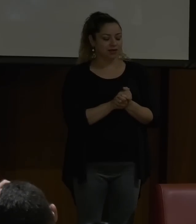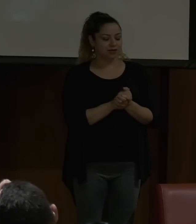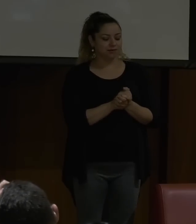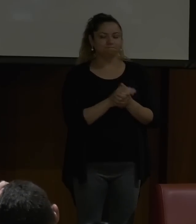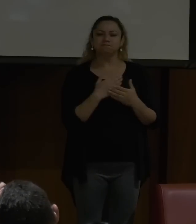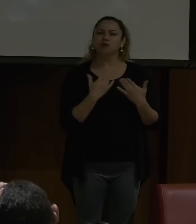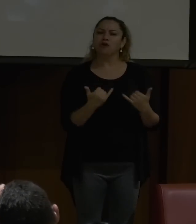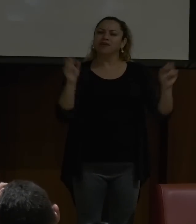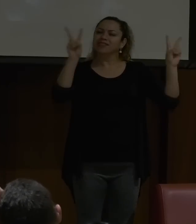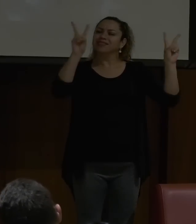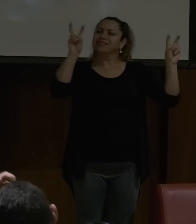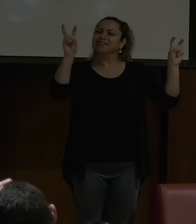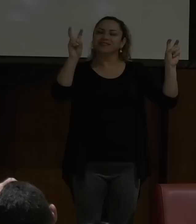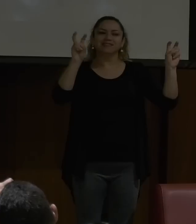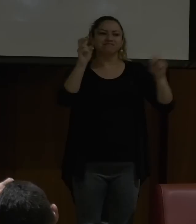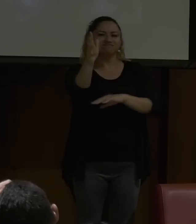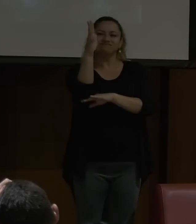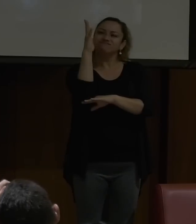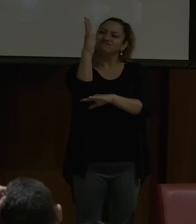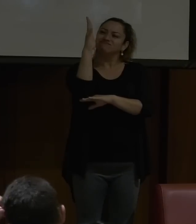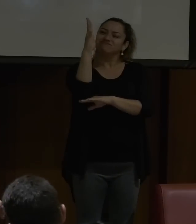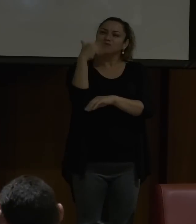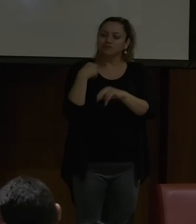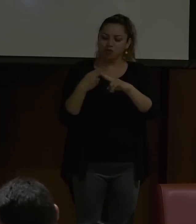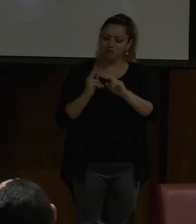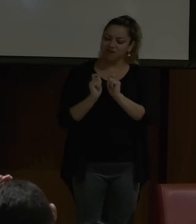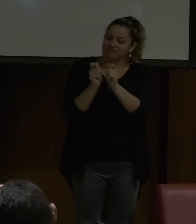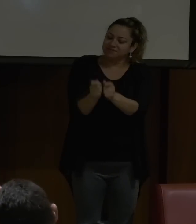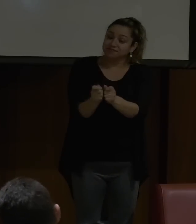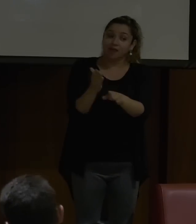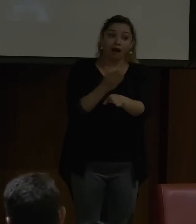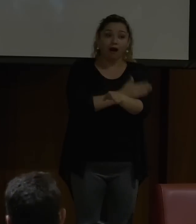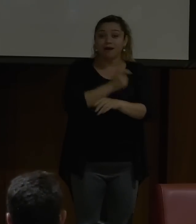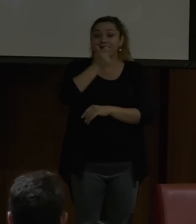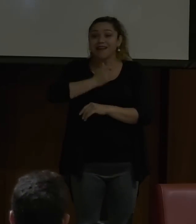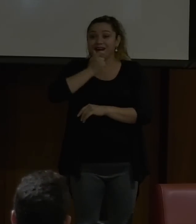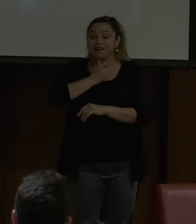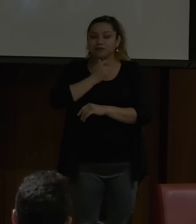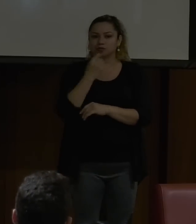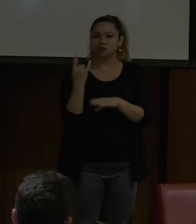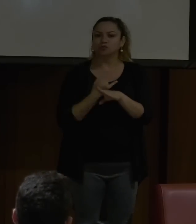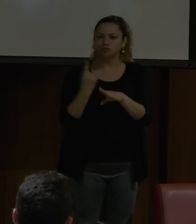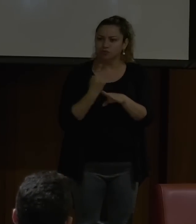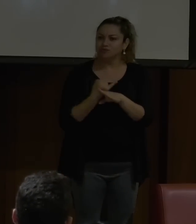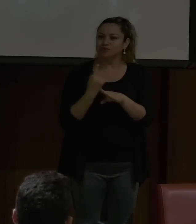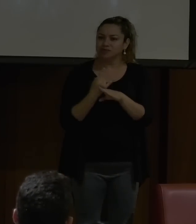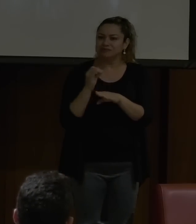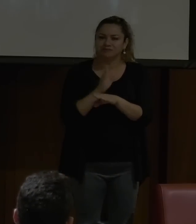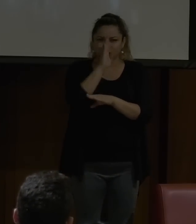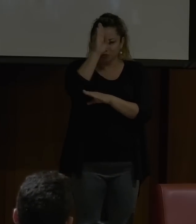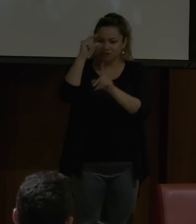He titulado la conferencia un nombre que él usaba mucho, Leandro, y que además hace parte de